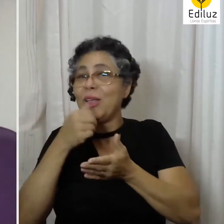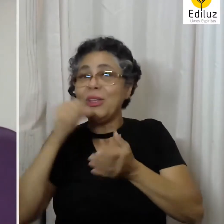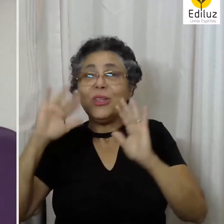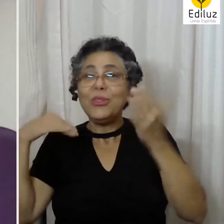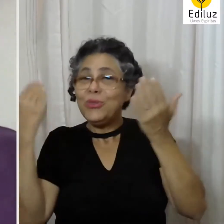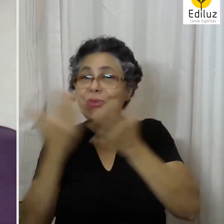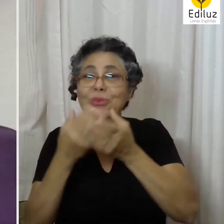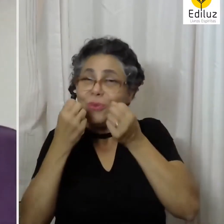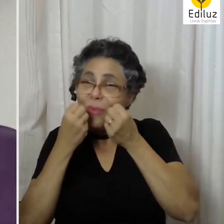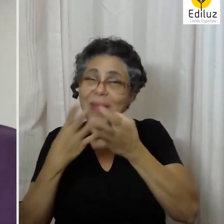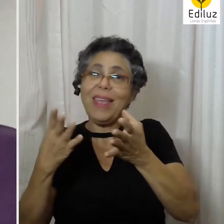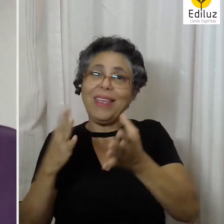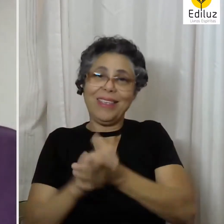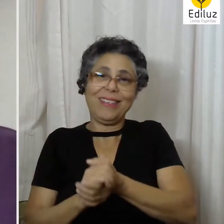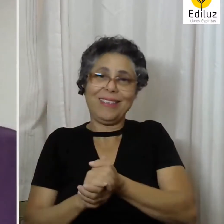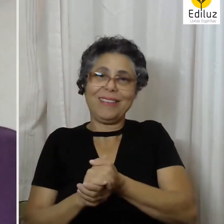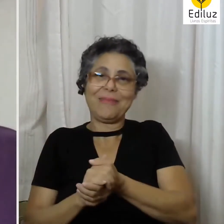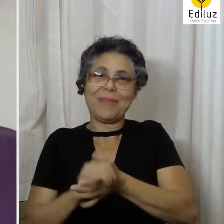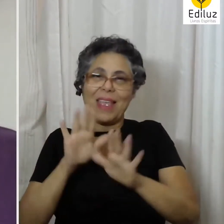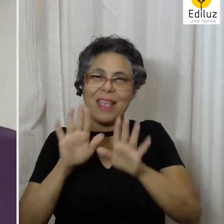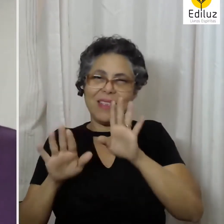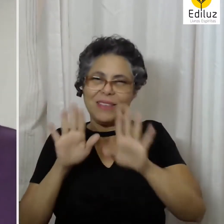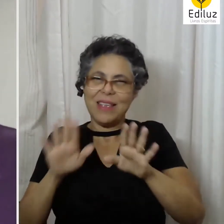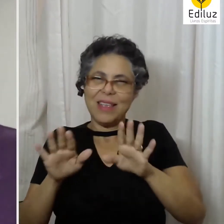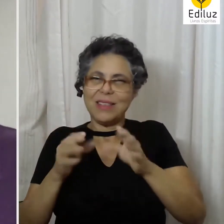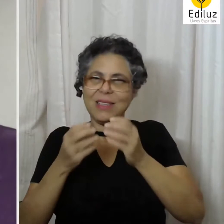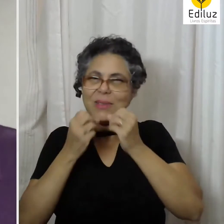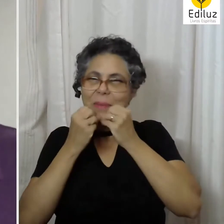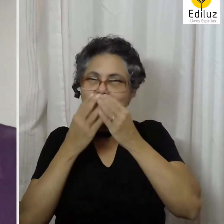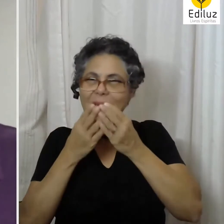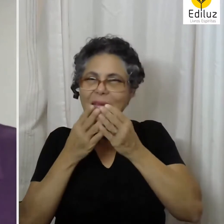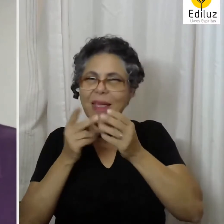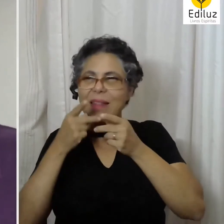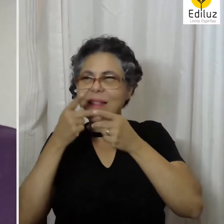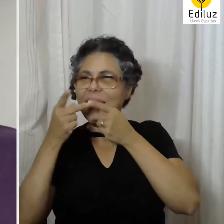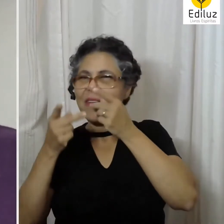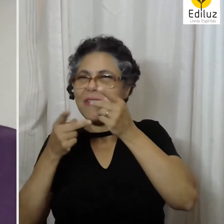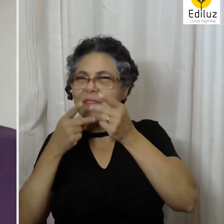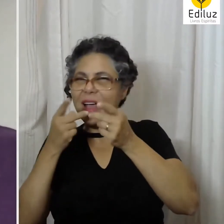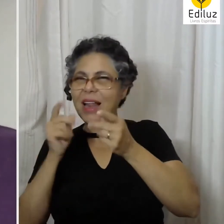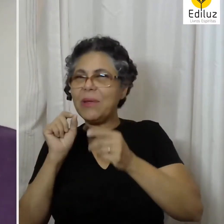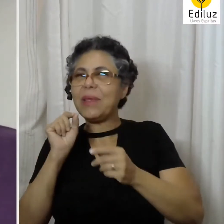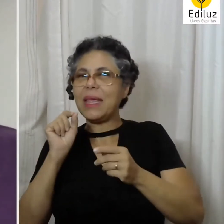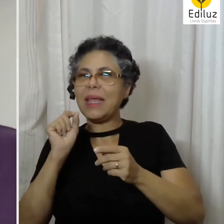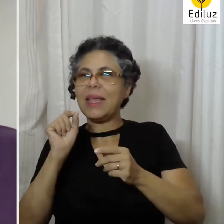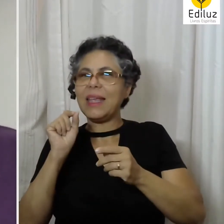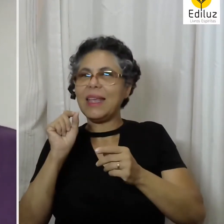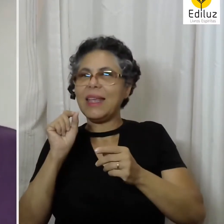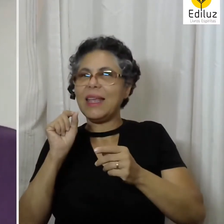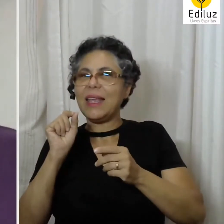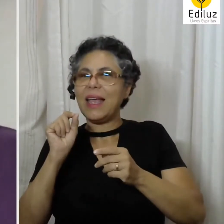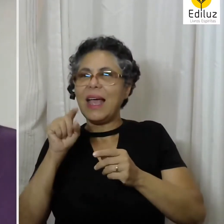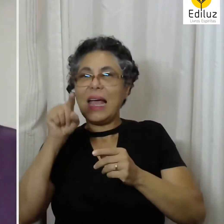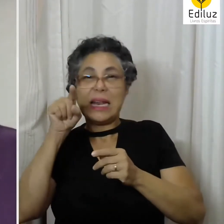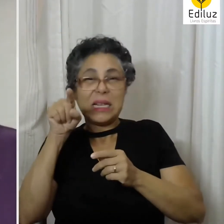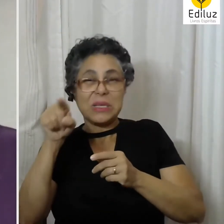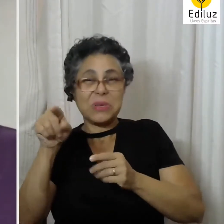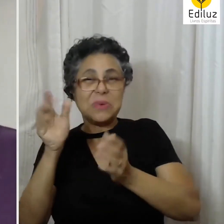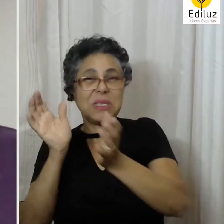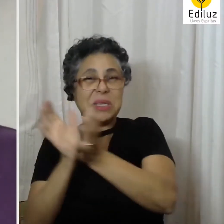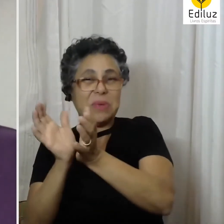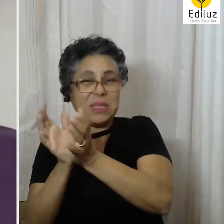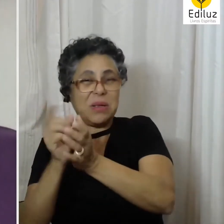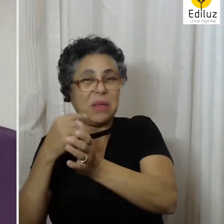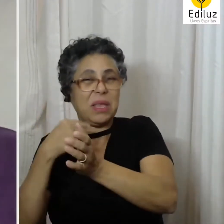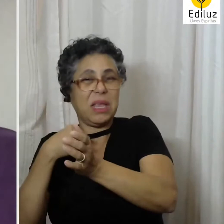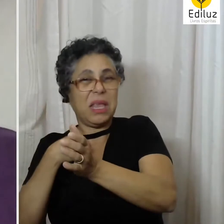Muitas vezes a benevolência está na fala que diz: na sua situação, eu acho